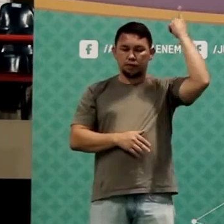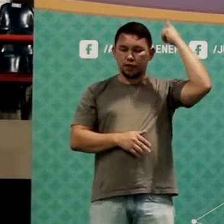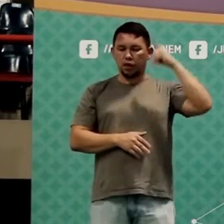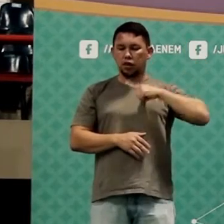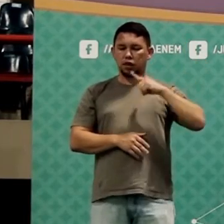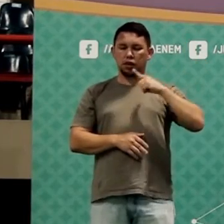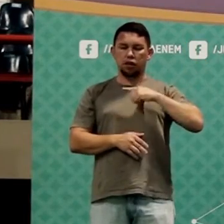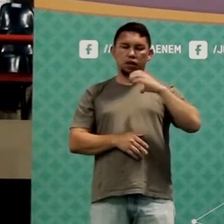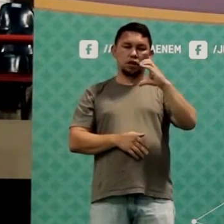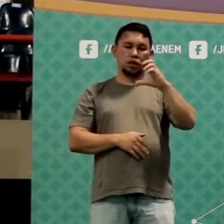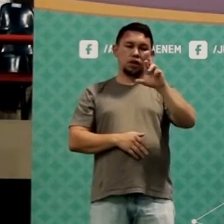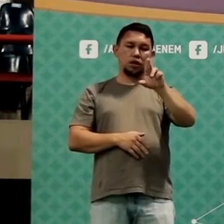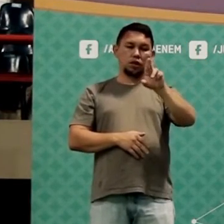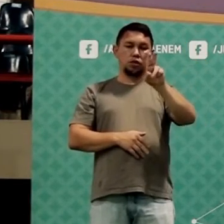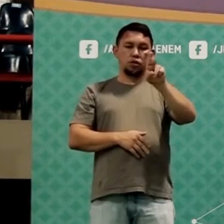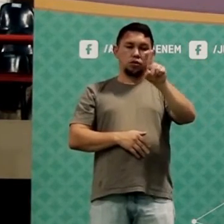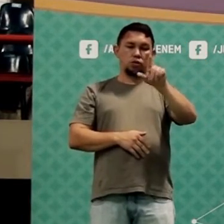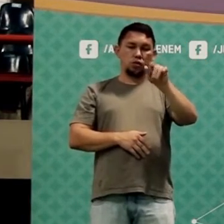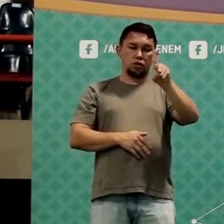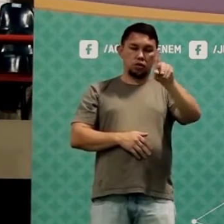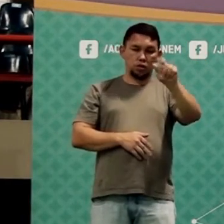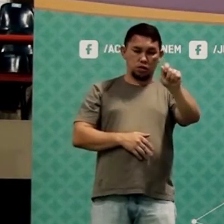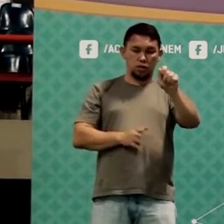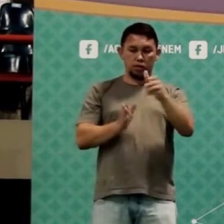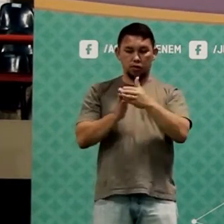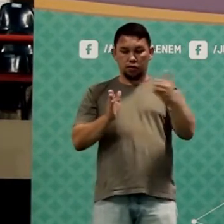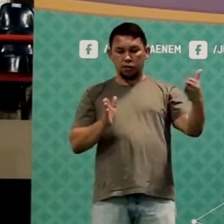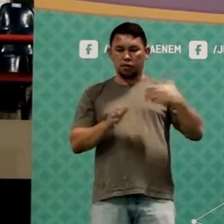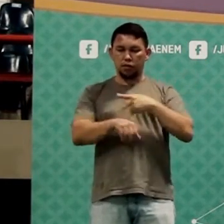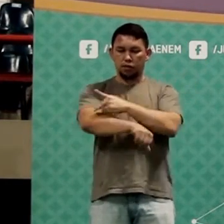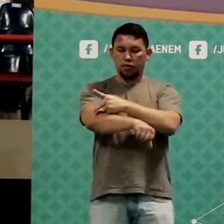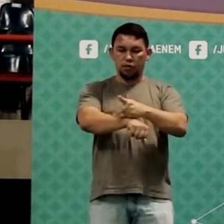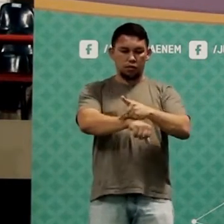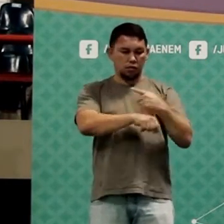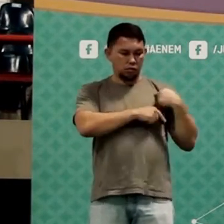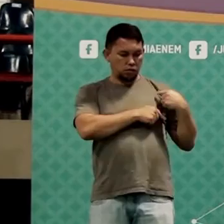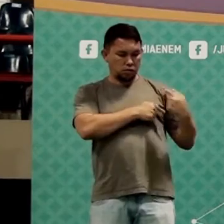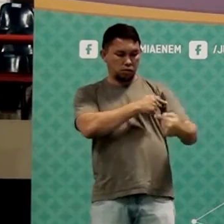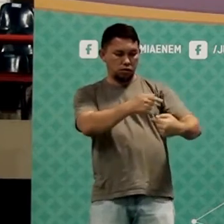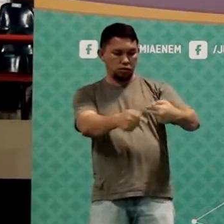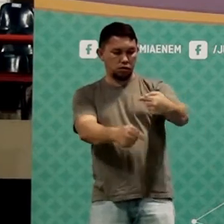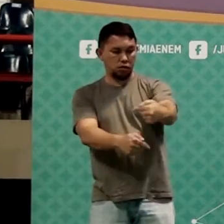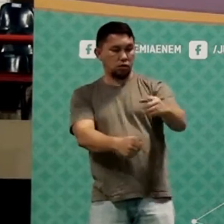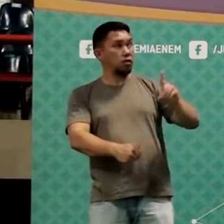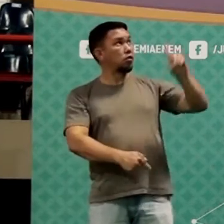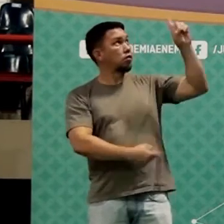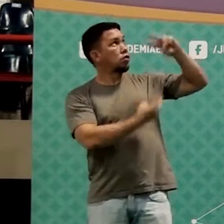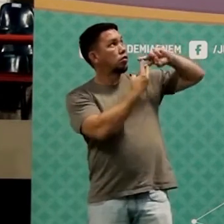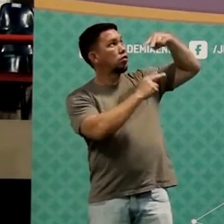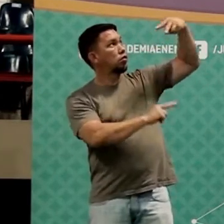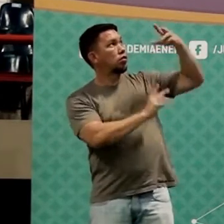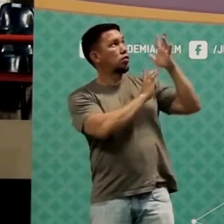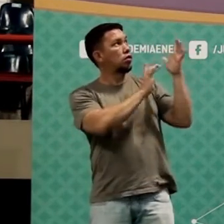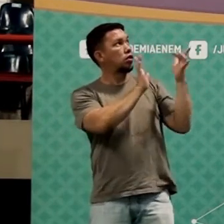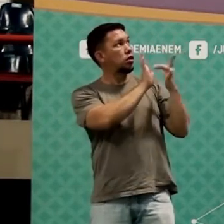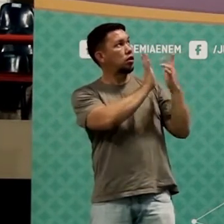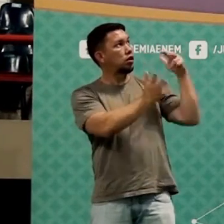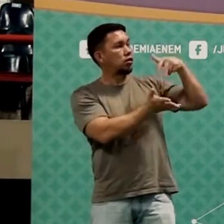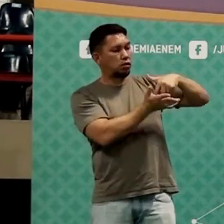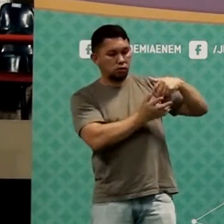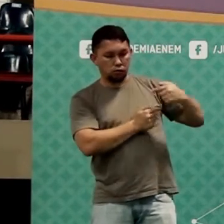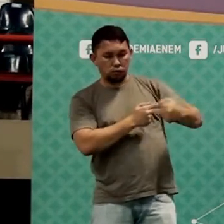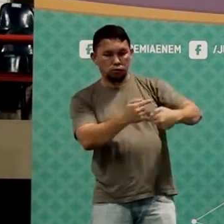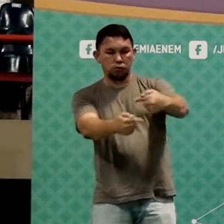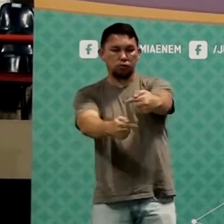cruzadas. Beleza? Tranquilo? Aí daí vem uma raça pura, porque ela é descendente direto, sanguínea, de Jesus.